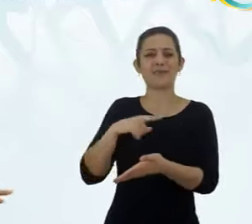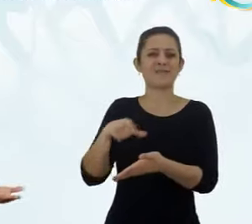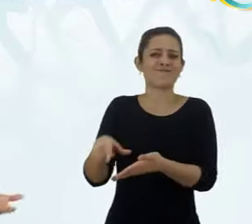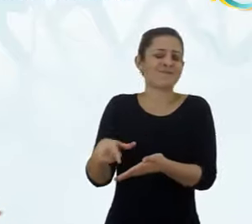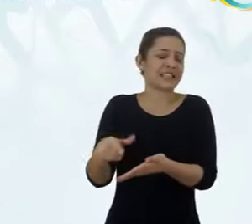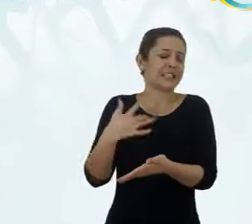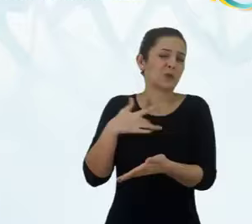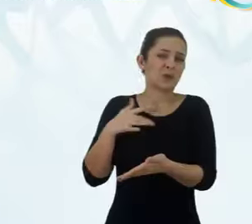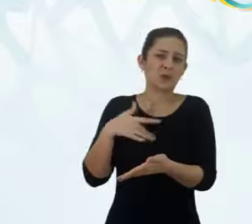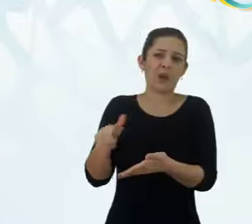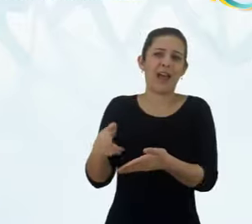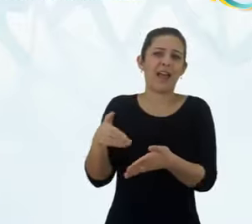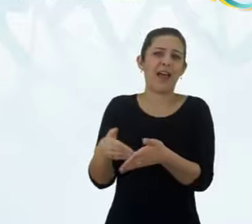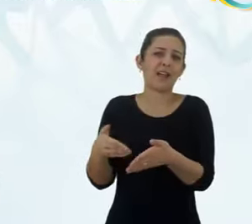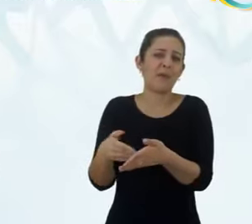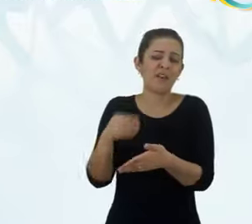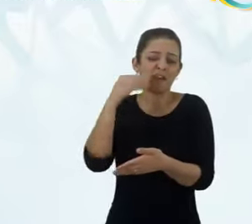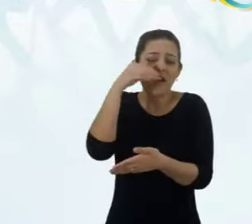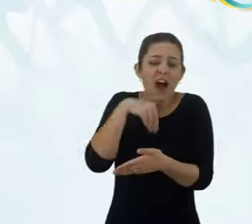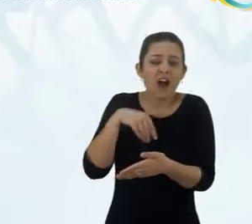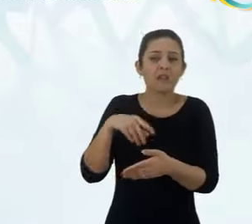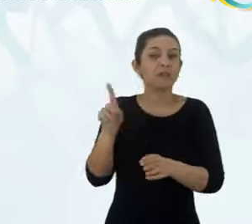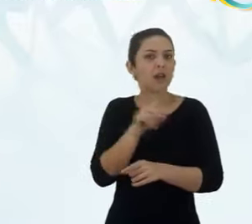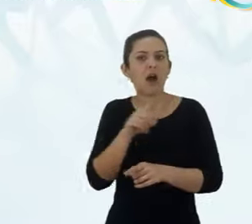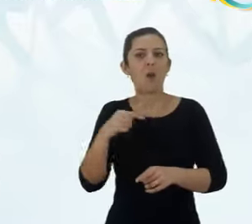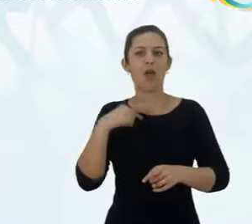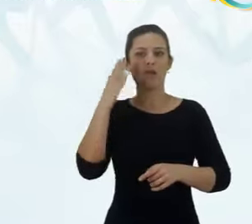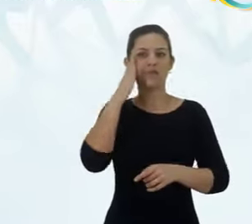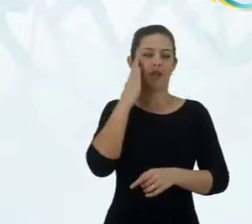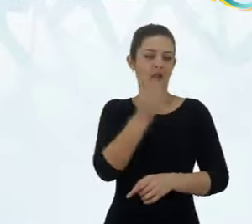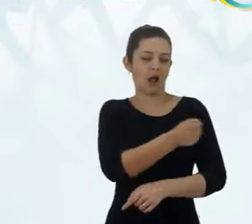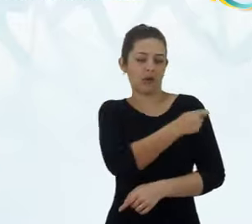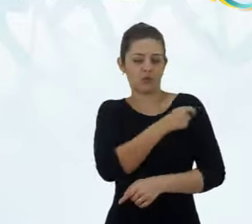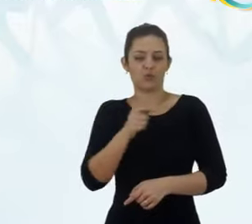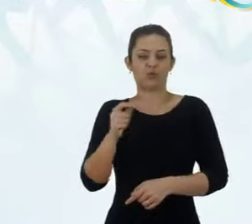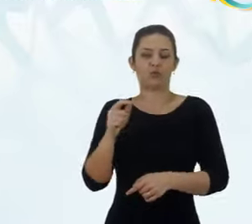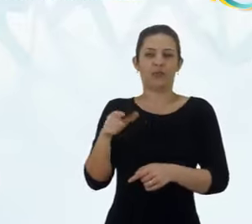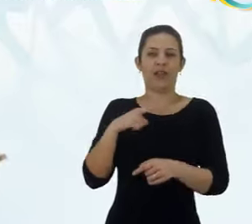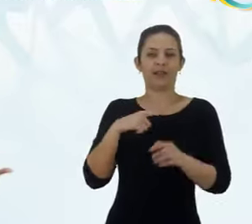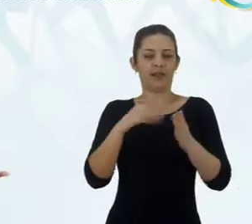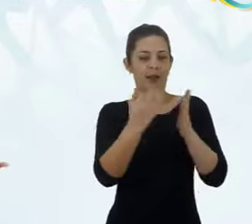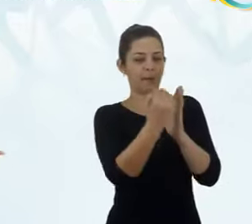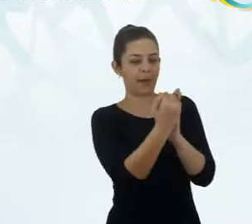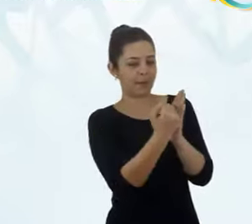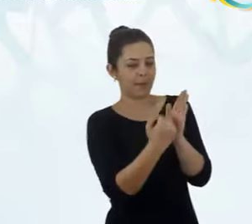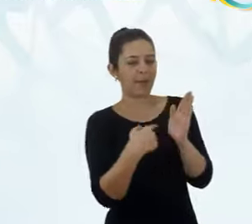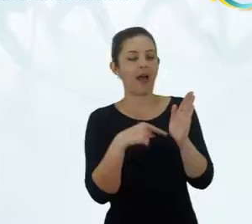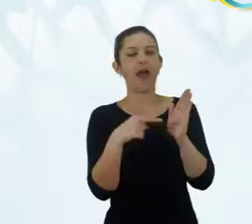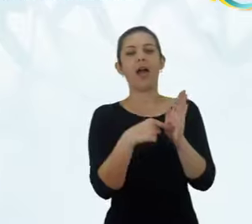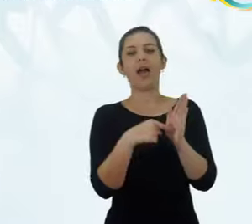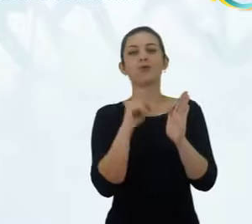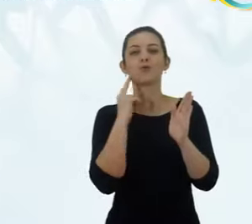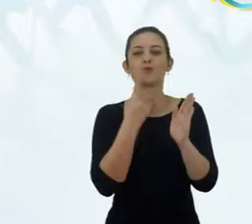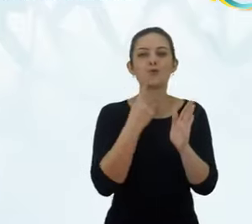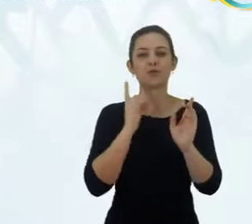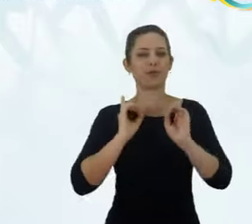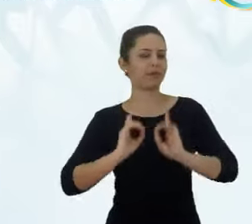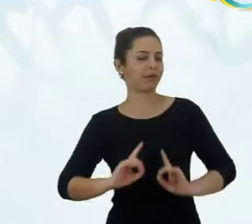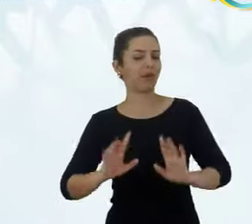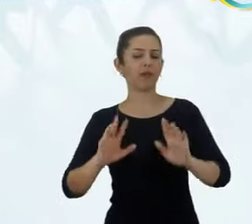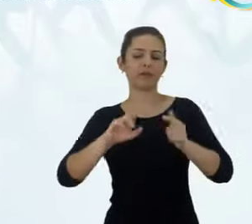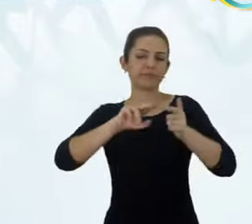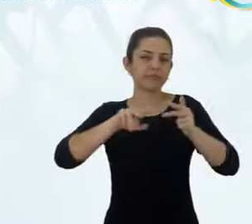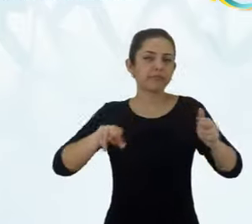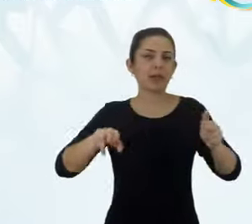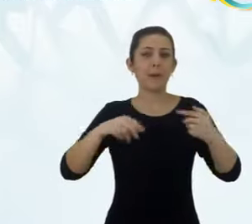assim, eu não posso esperar muito dele. Então, acho que a gente tem que sim, eu sei que eu tenho um aluno lá na minha lista da inclusão, mas eu